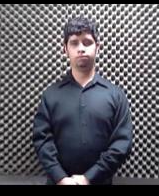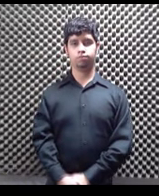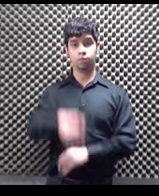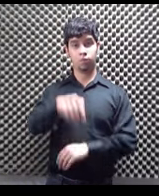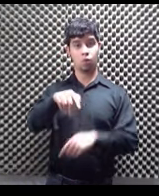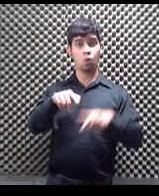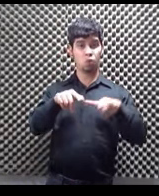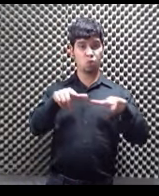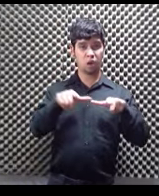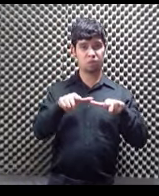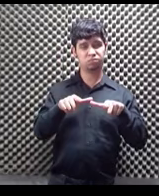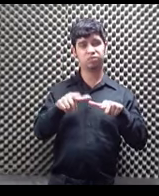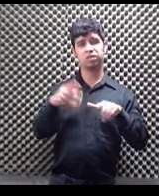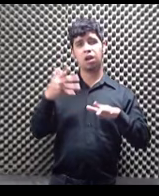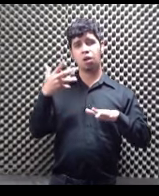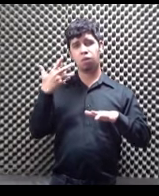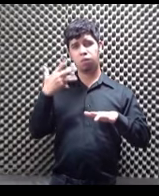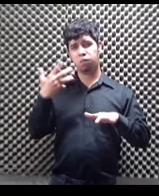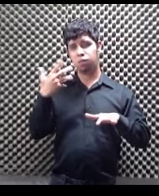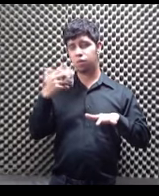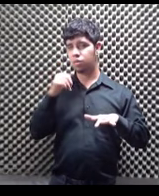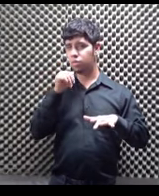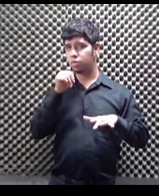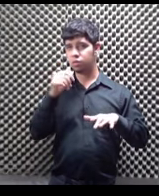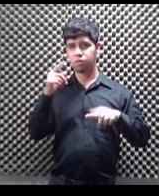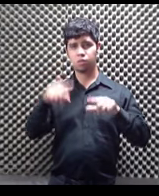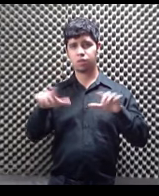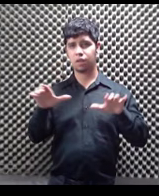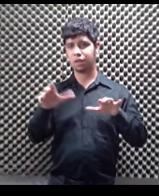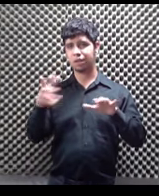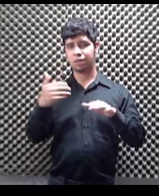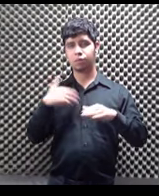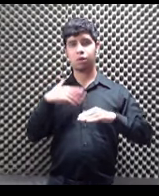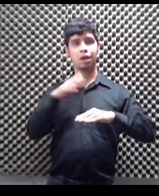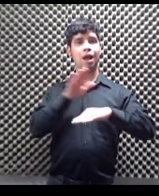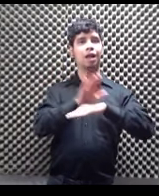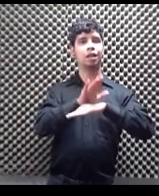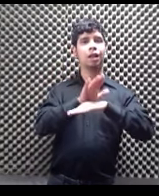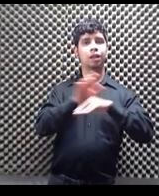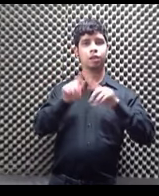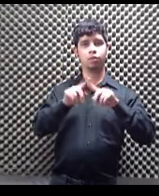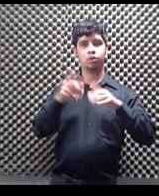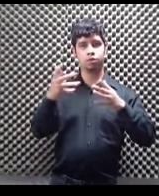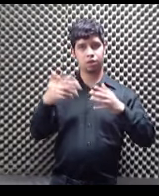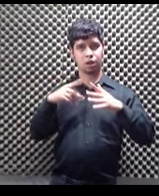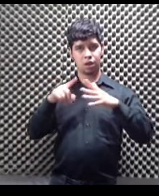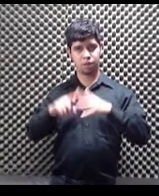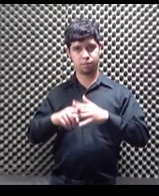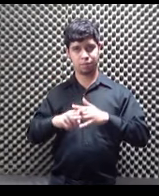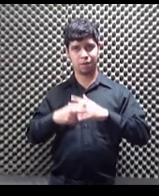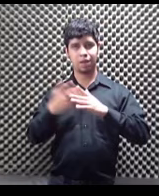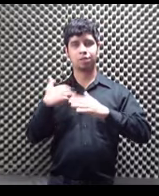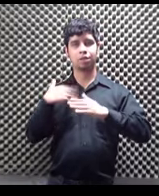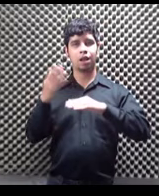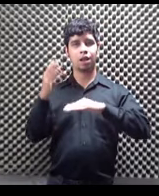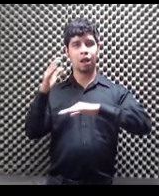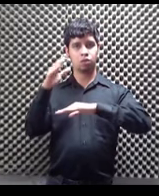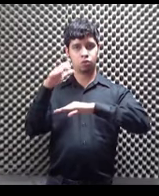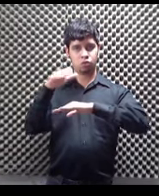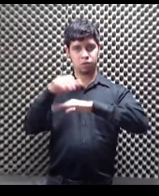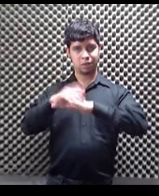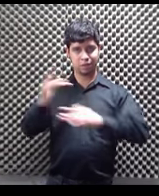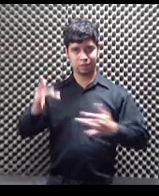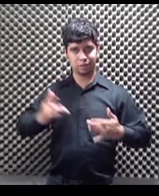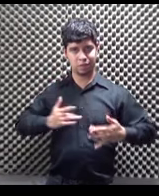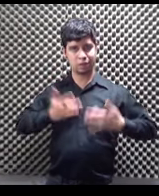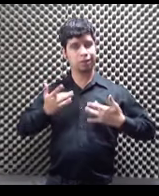poco caluroso, no se pueden hacer de tarde. Ya cuando refresca y si se siente